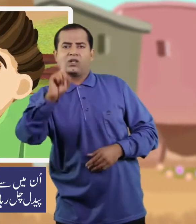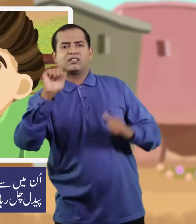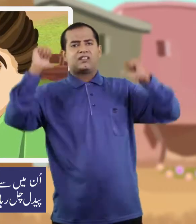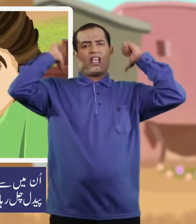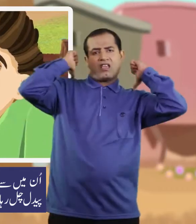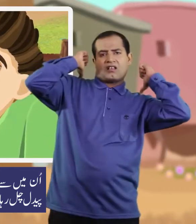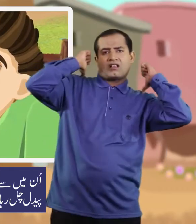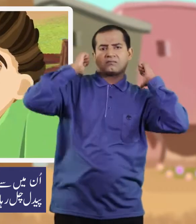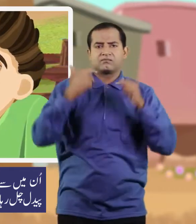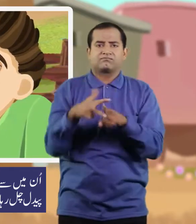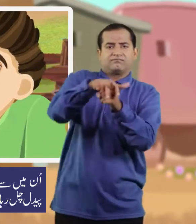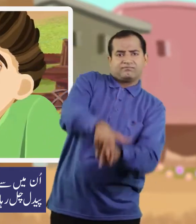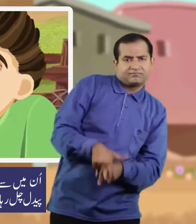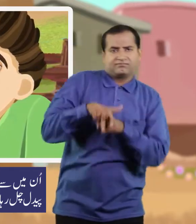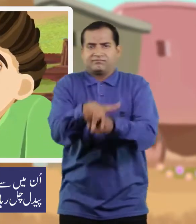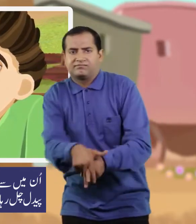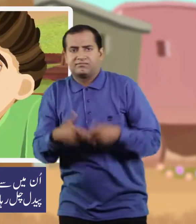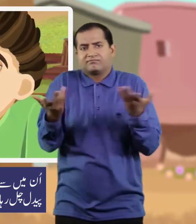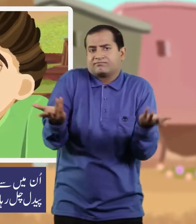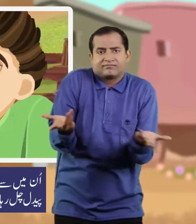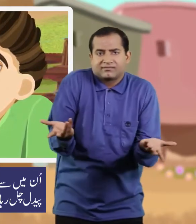और वो खुद घदे पर सवार है.